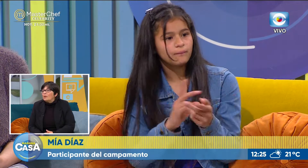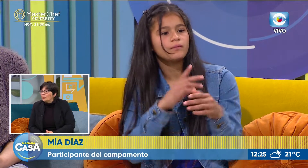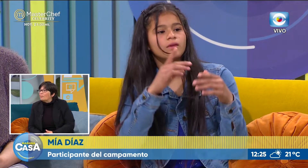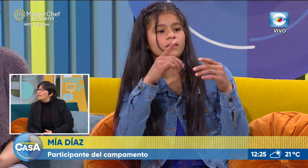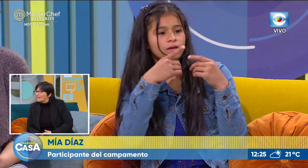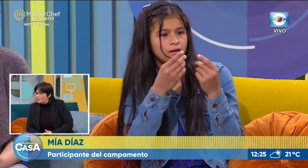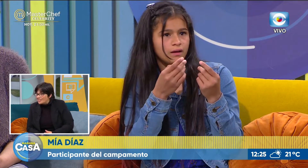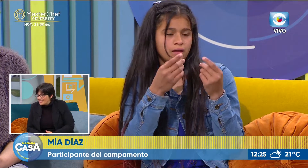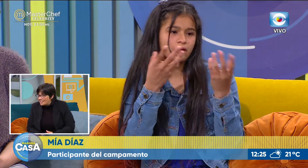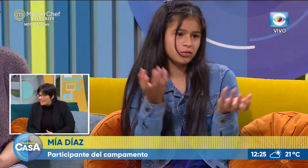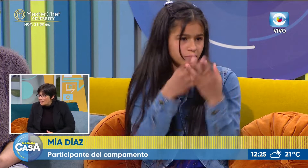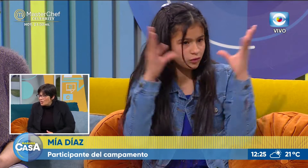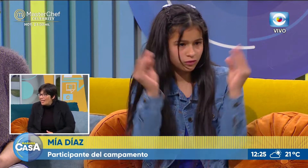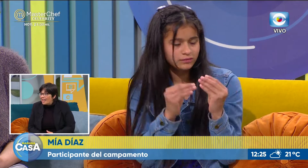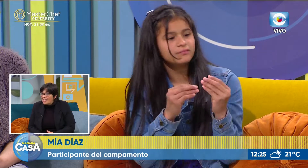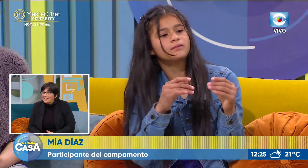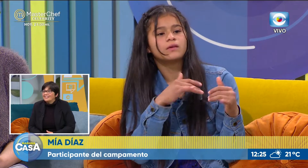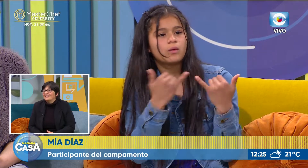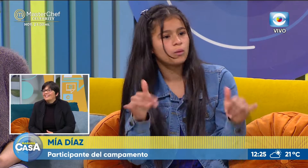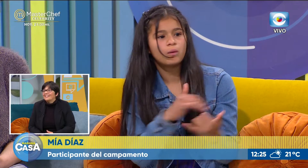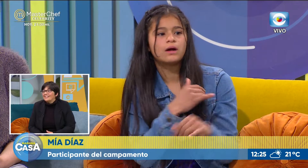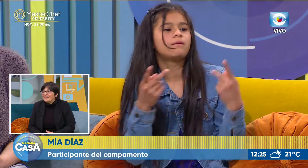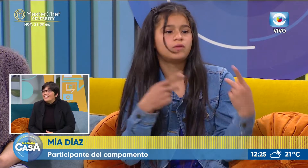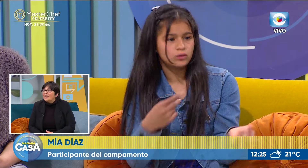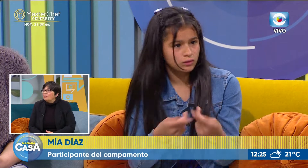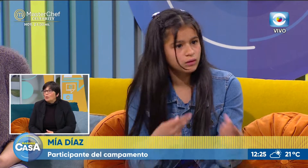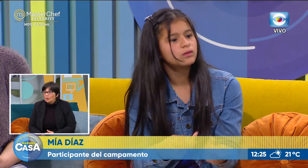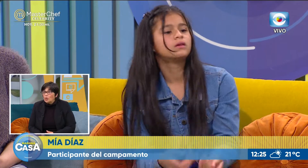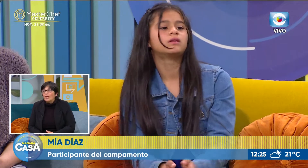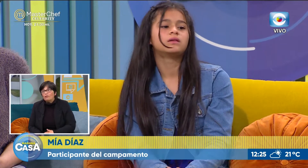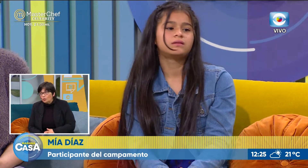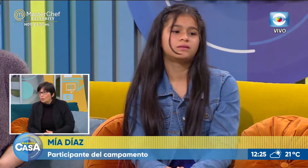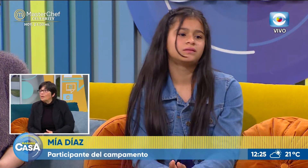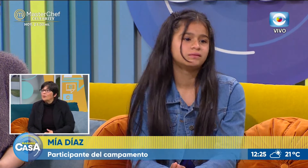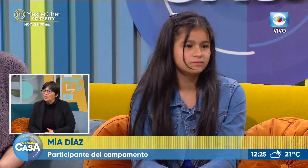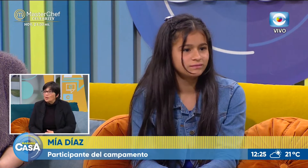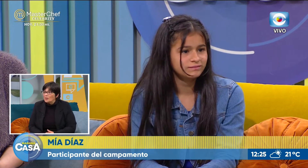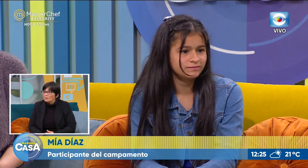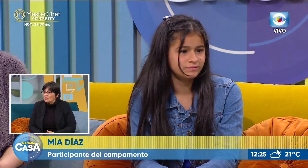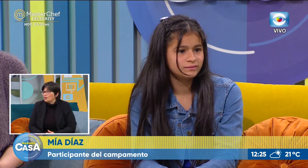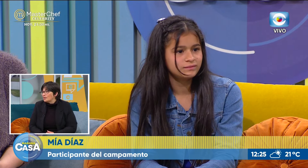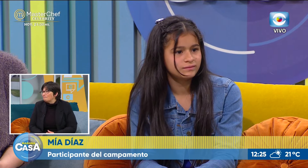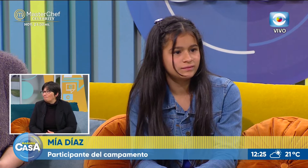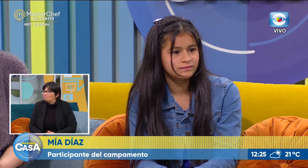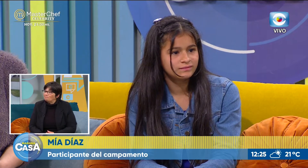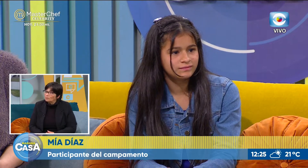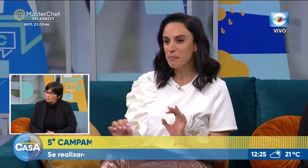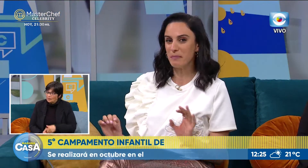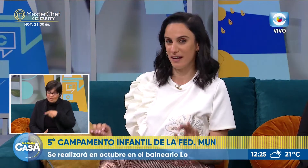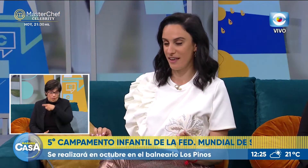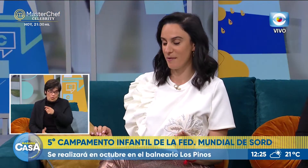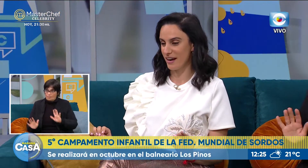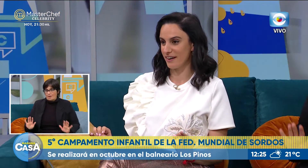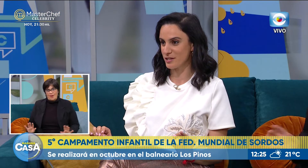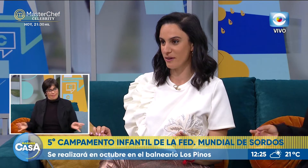Me gusta aprender lenguas señas internacional y me gusta jugar al fútbol y me gusta jugar muchas cosas. Así que estás